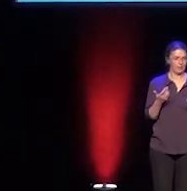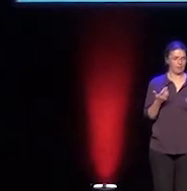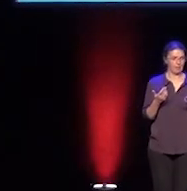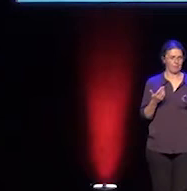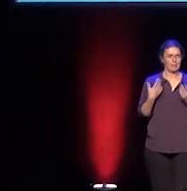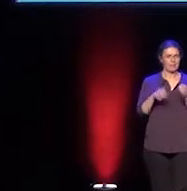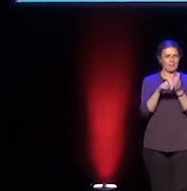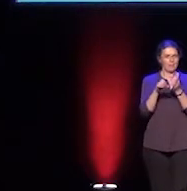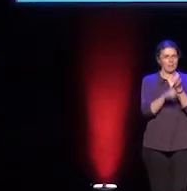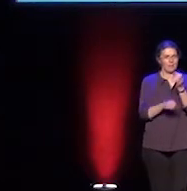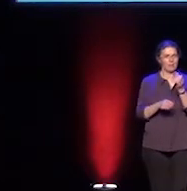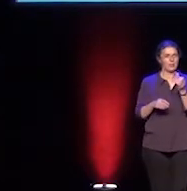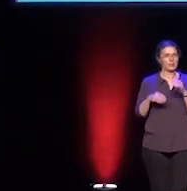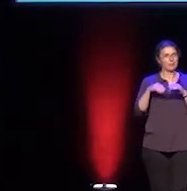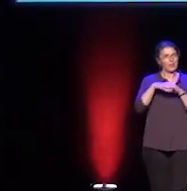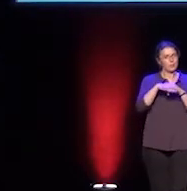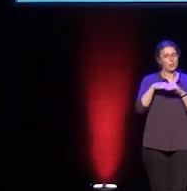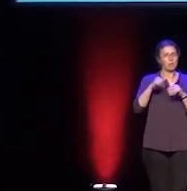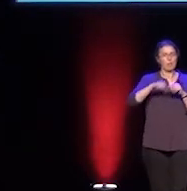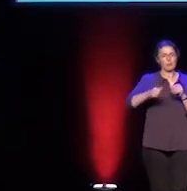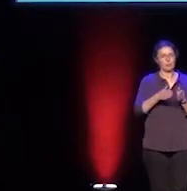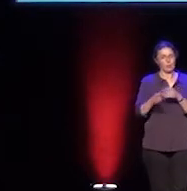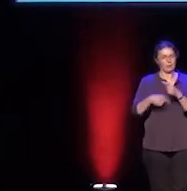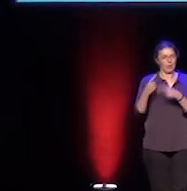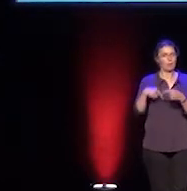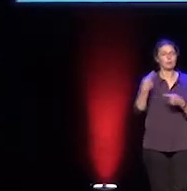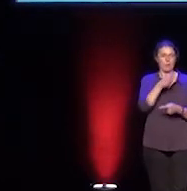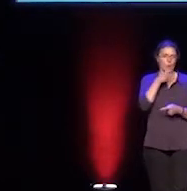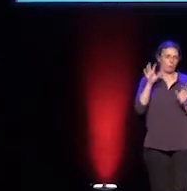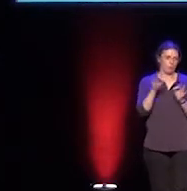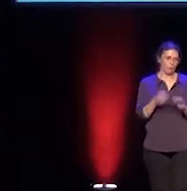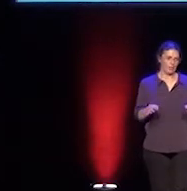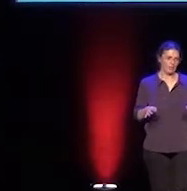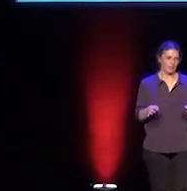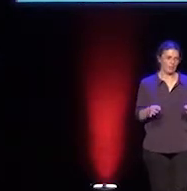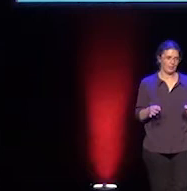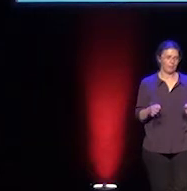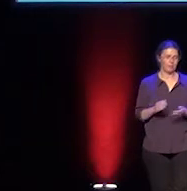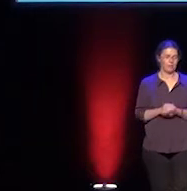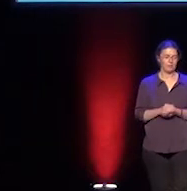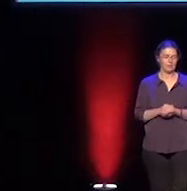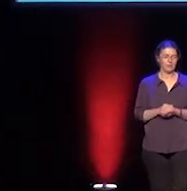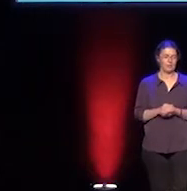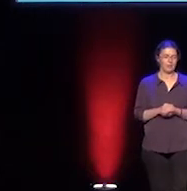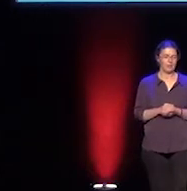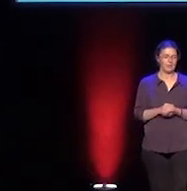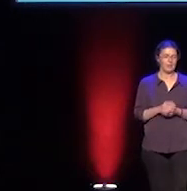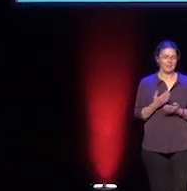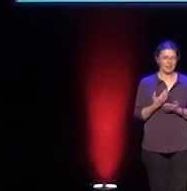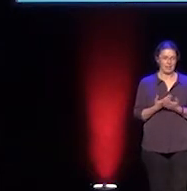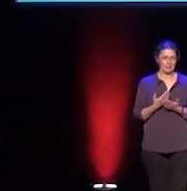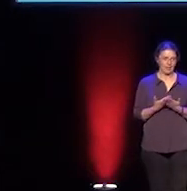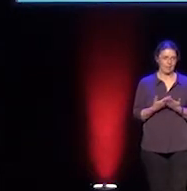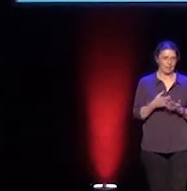eine missglückte Bandscheibenoperation und Berufsunfähigkeit haben ihn geprägt. Er ist aufgrund